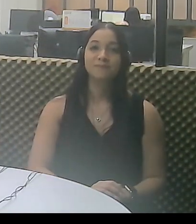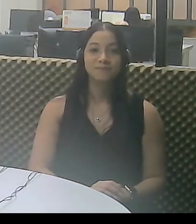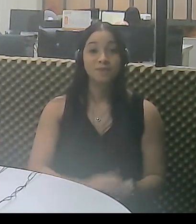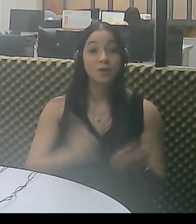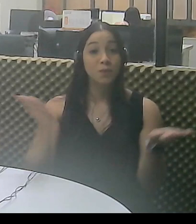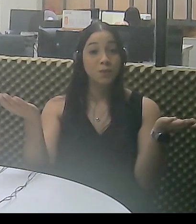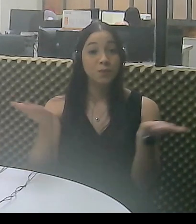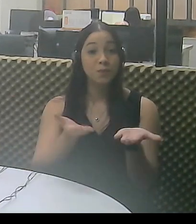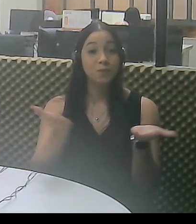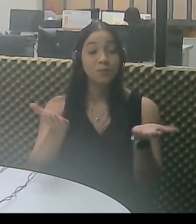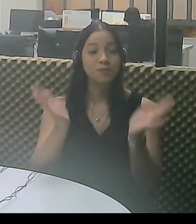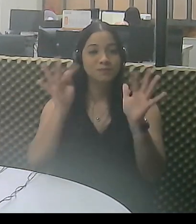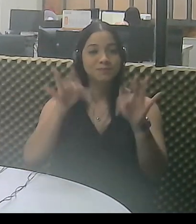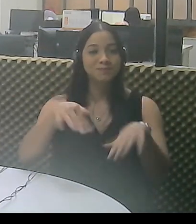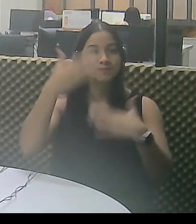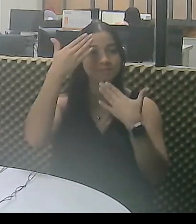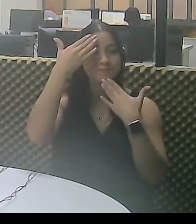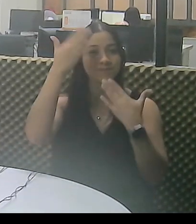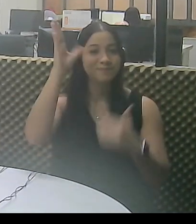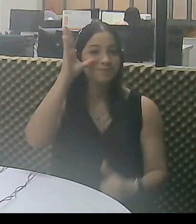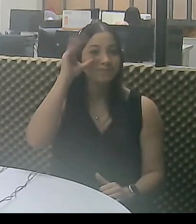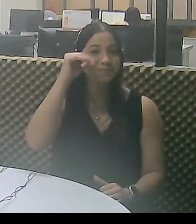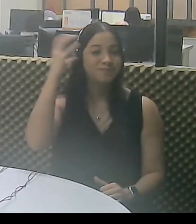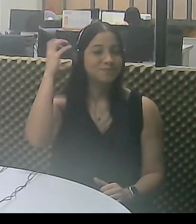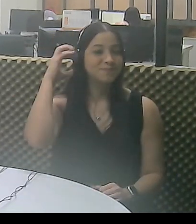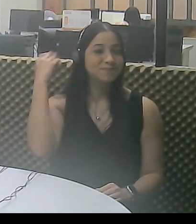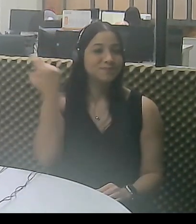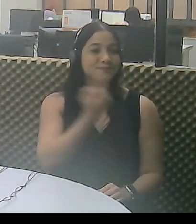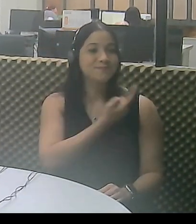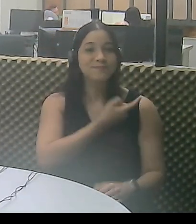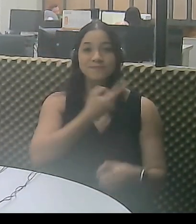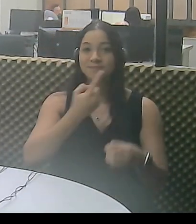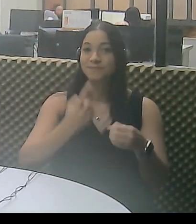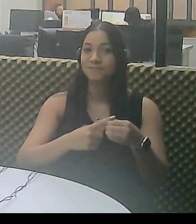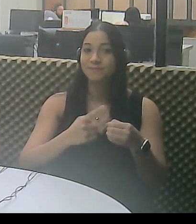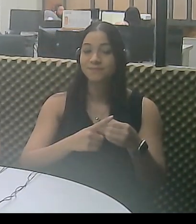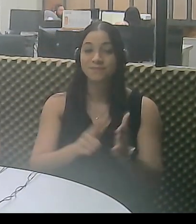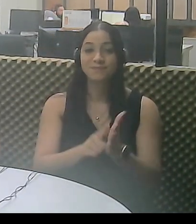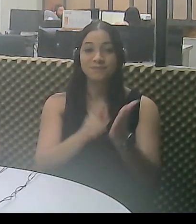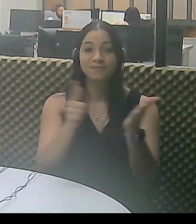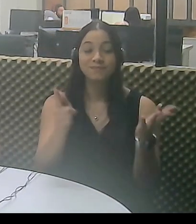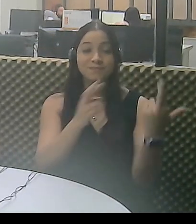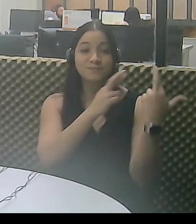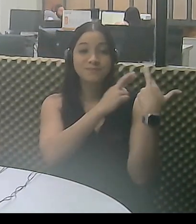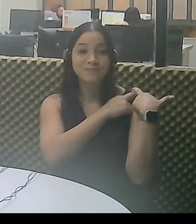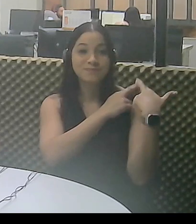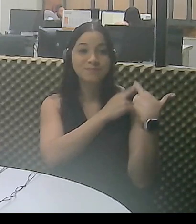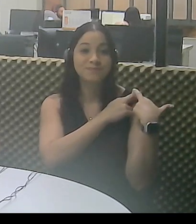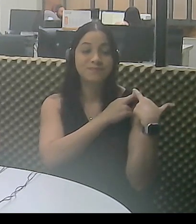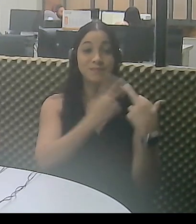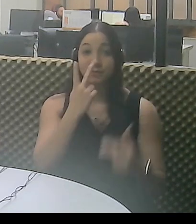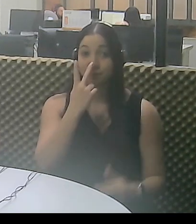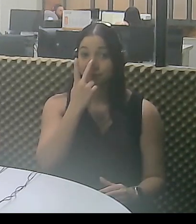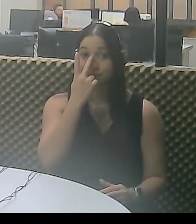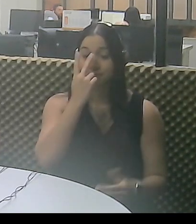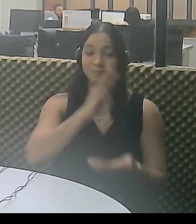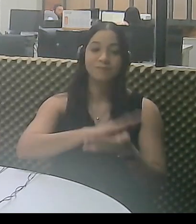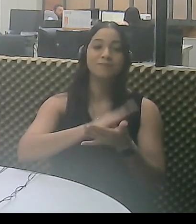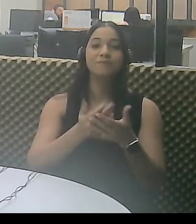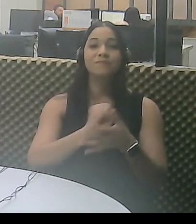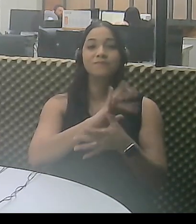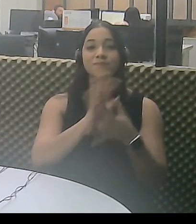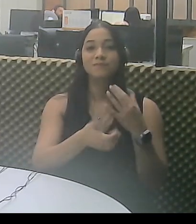A edição de hoje fica por aqui. Obrigado pela sua audiência, Rádio Nossa Cidade. Jornalista responsável pela edição, Vanessa